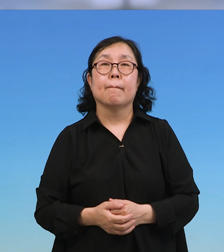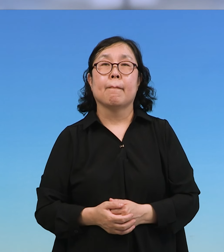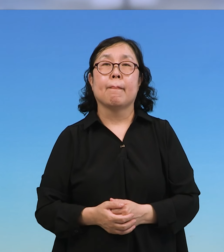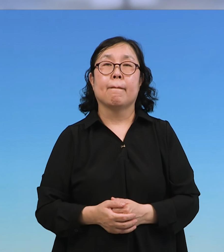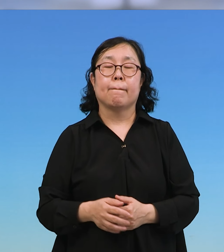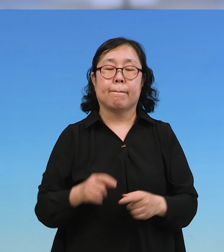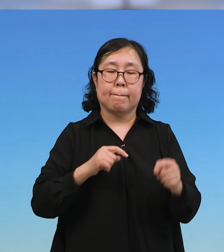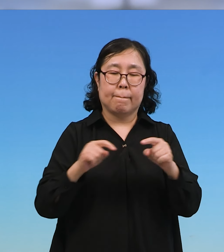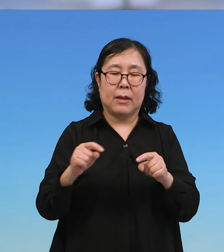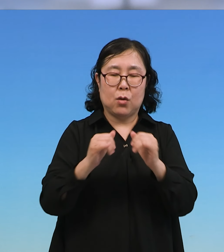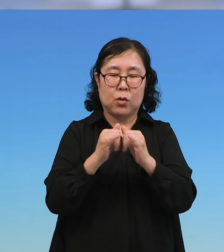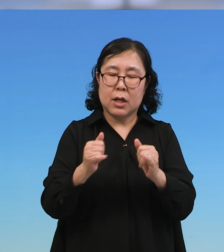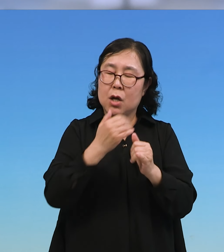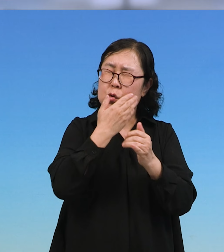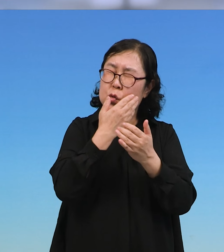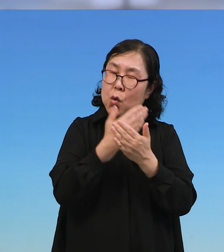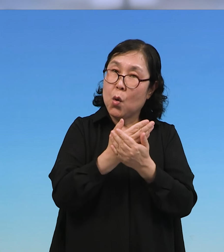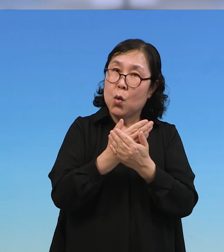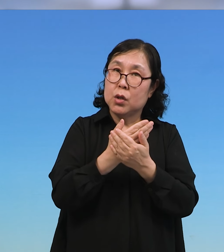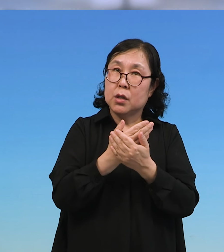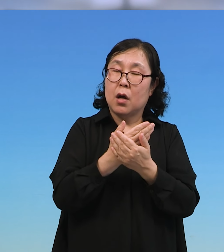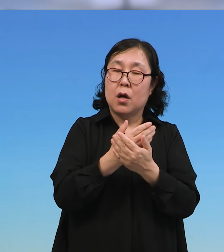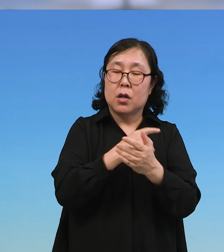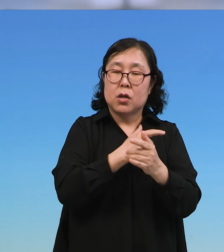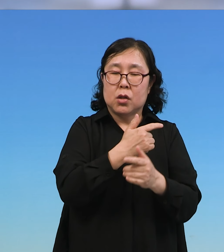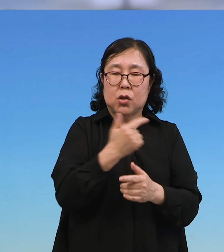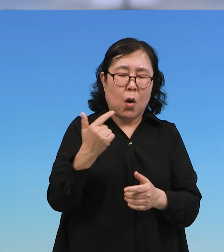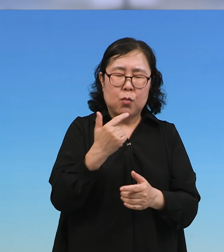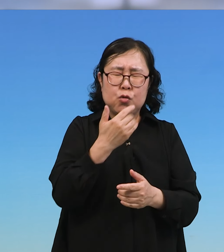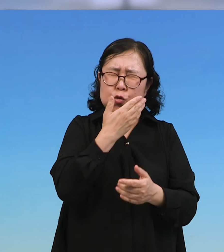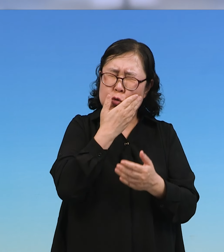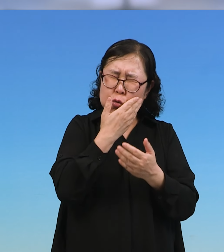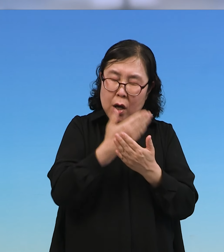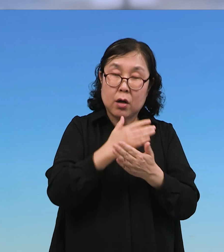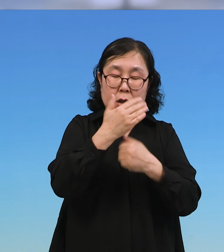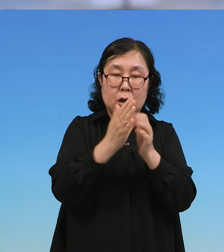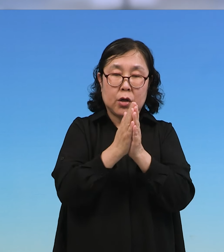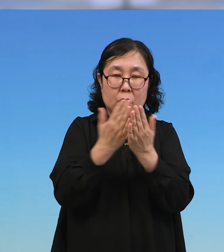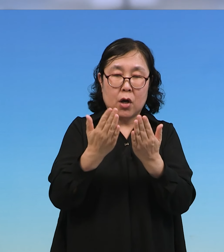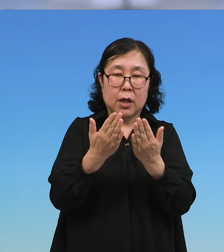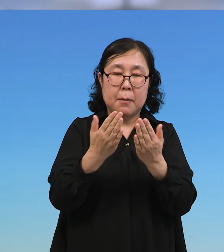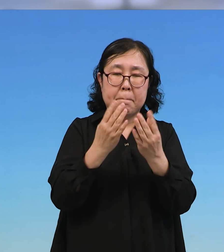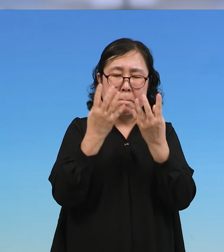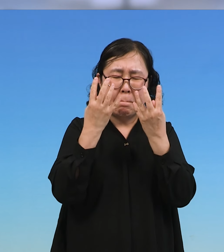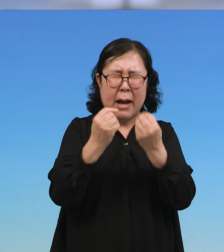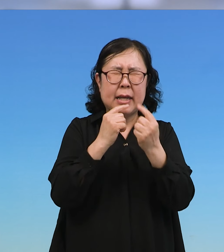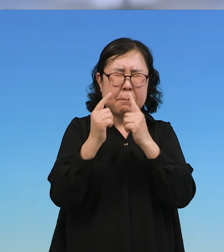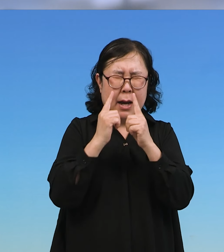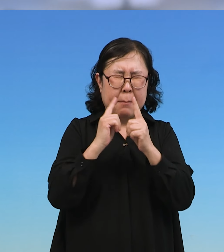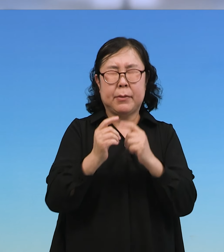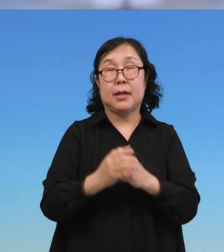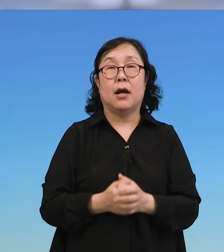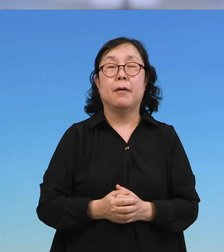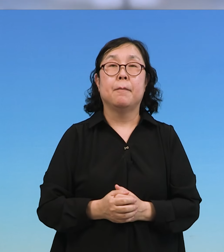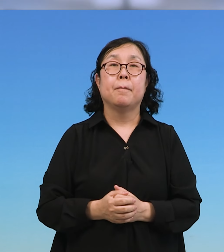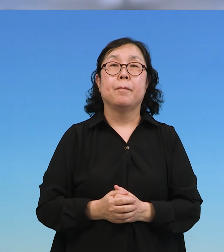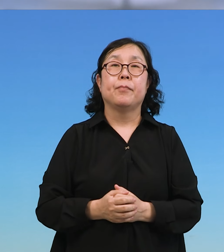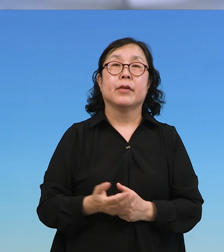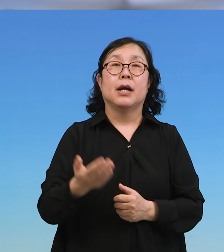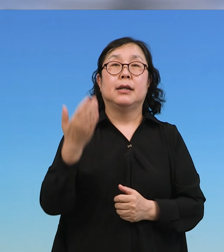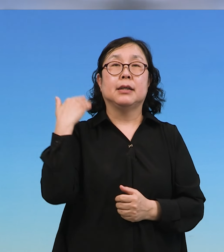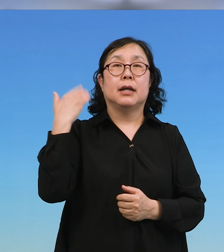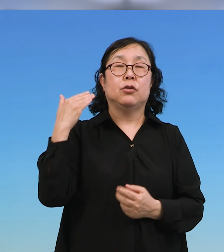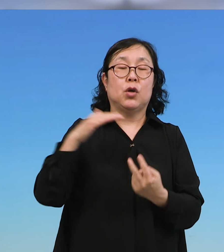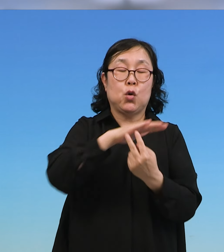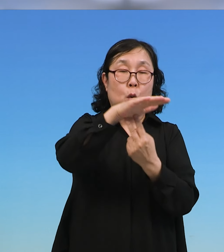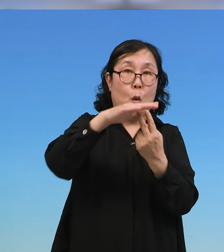이 지도자의 중요성이 얼마나 성경이 강조하는 내용인지 다 아시잖아요. 지난주 여러분 그